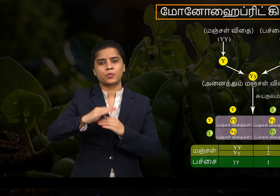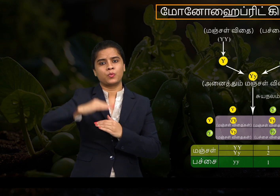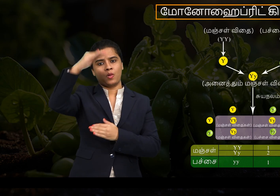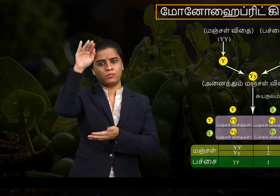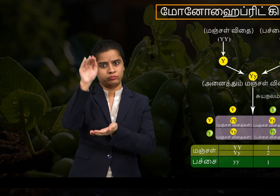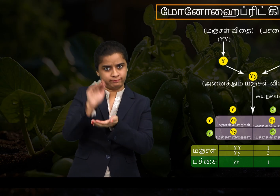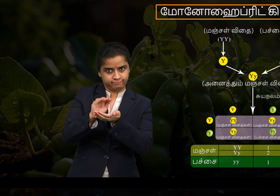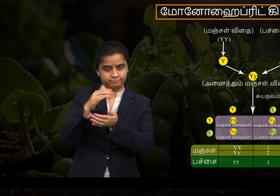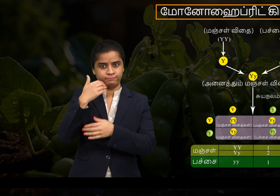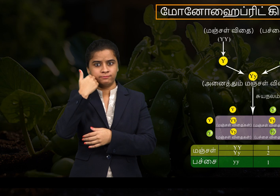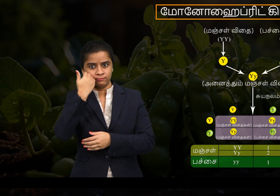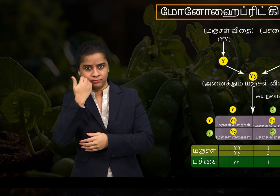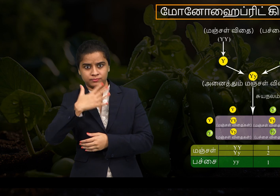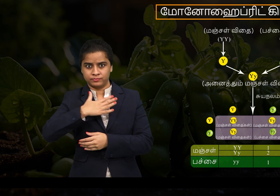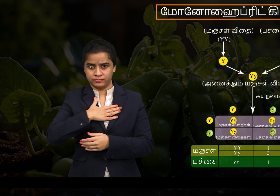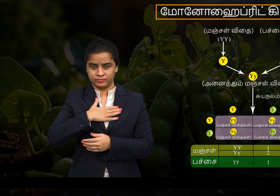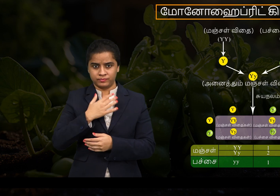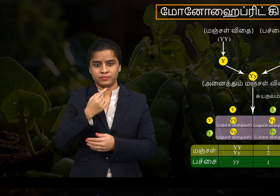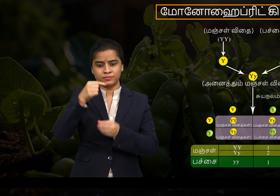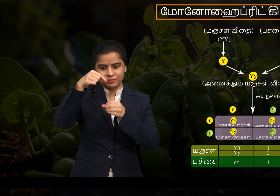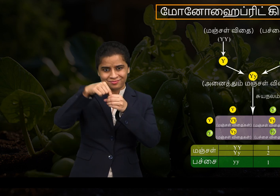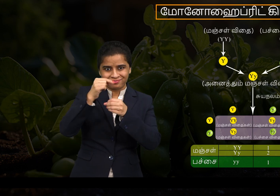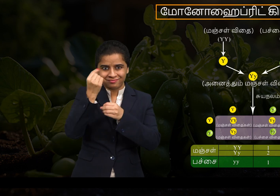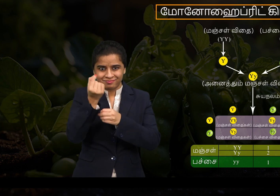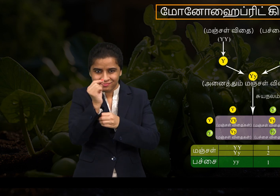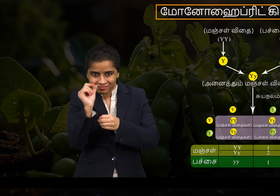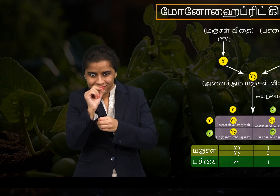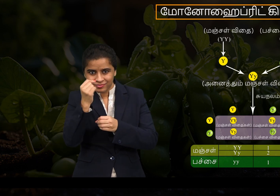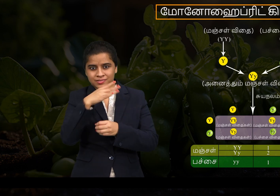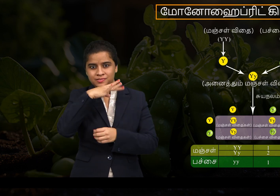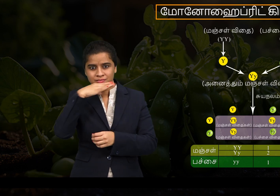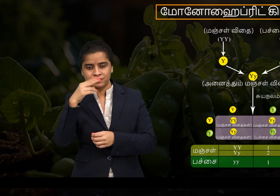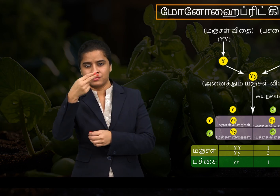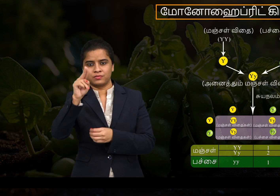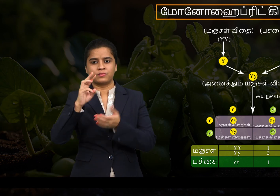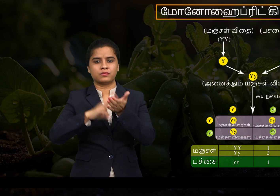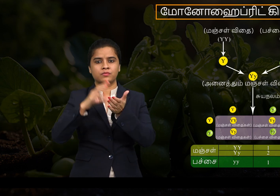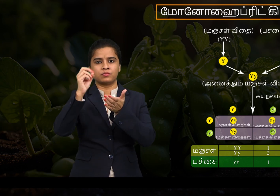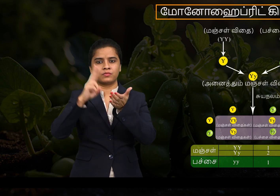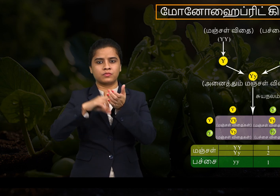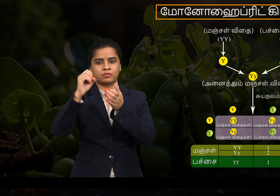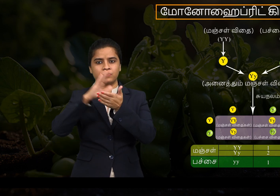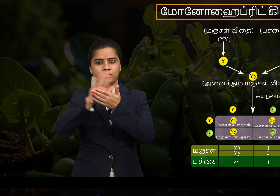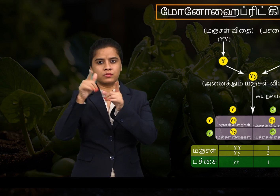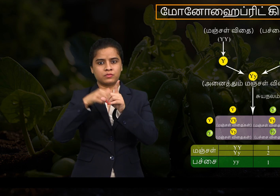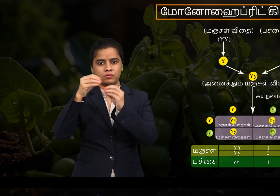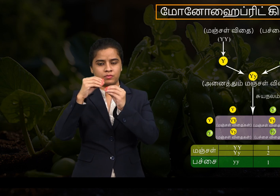இரண்டு தாவரங்களுக்கு இடையிலான குறுக்கு ஒரு ஒற்றை கலப்பு குறுக்கு என்று அழைக்கப்படுகிறது.